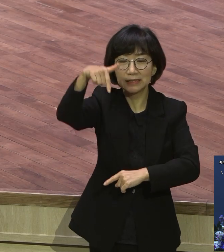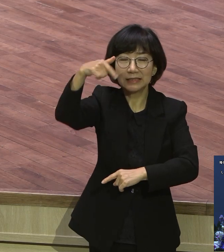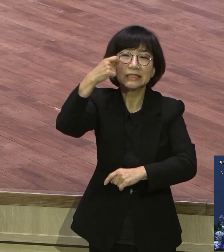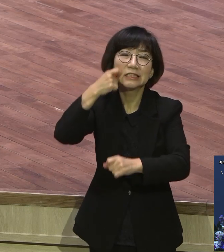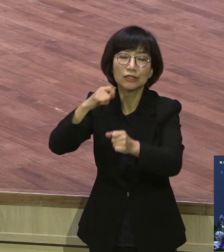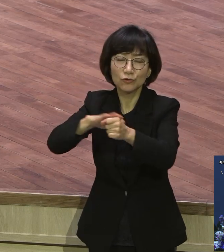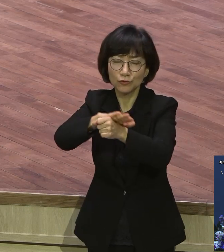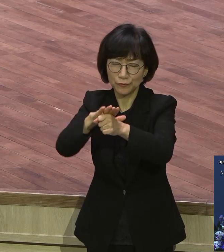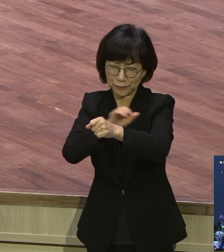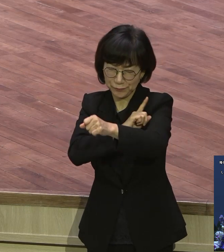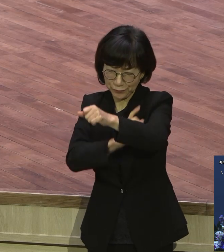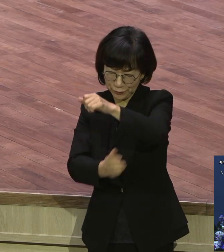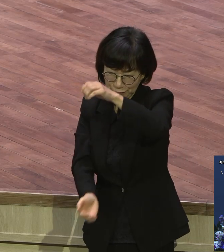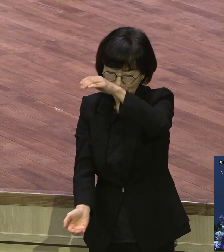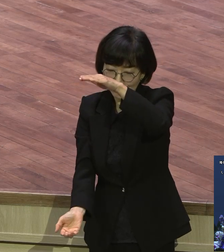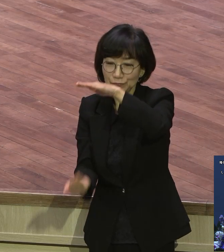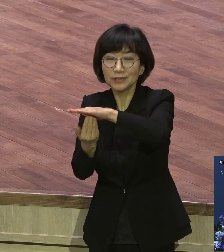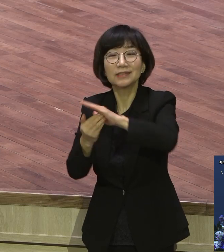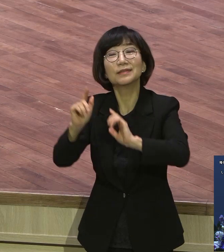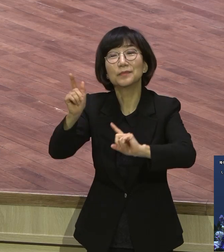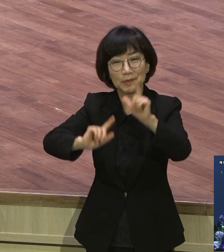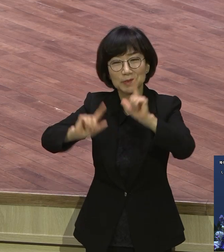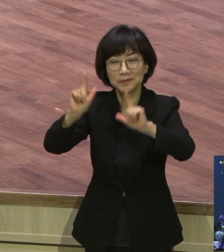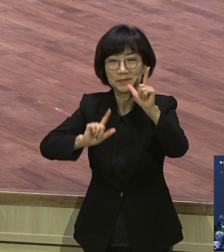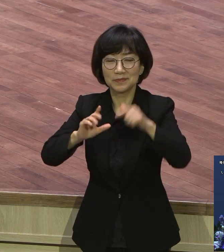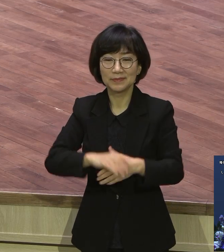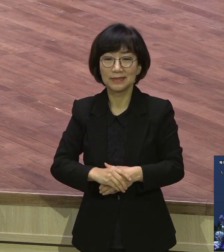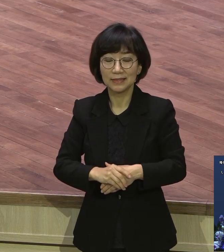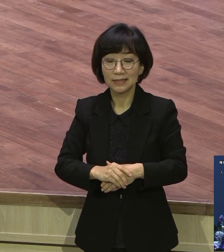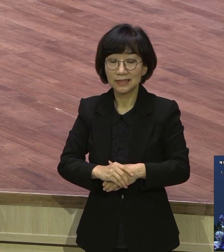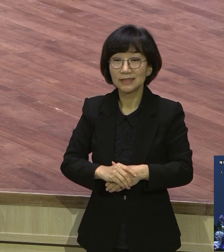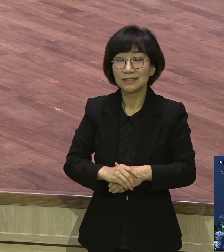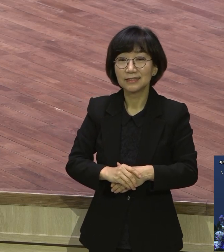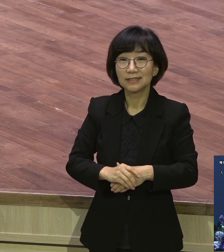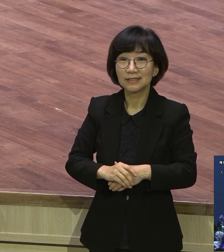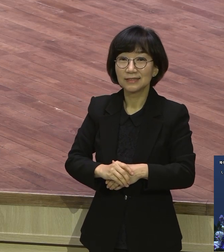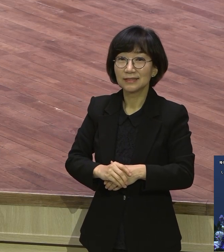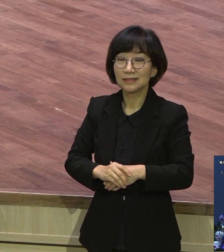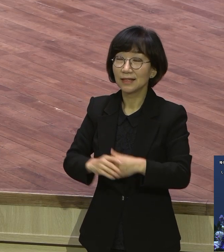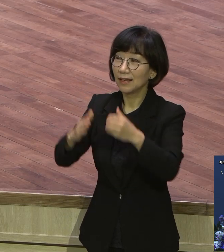특별히 우리는 하나님의 한량없는 극률하심을 받은